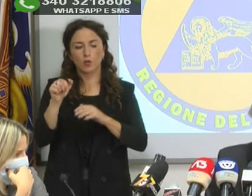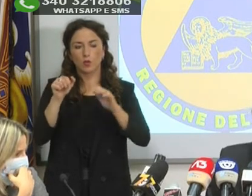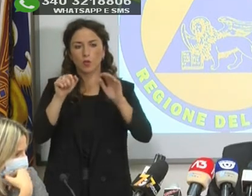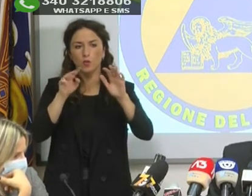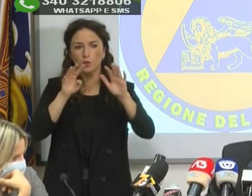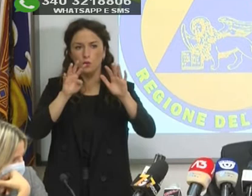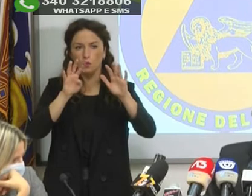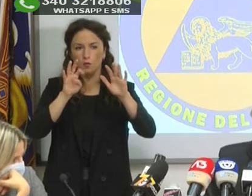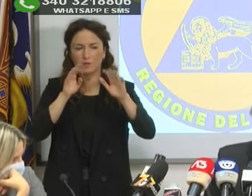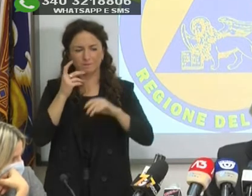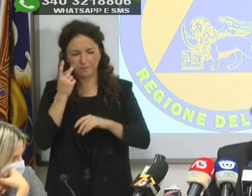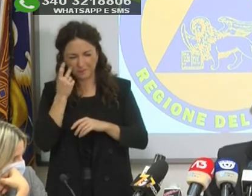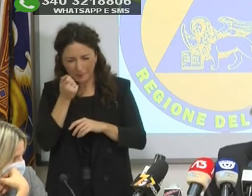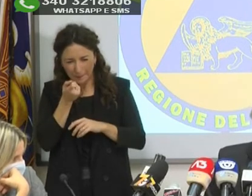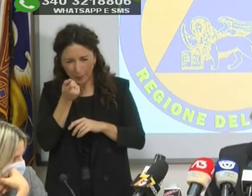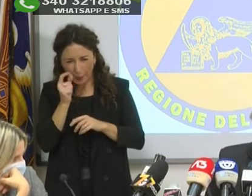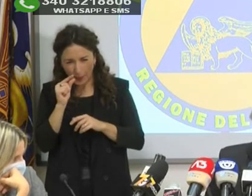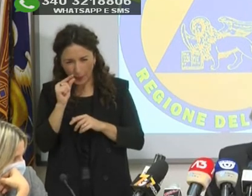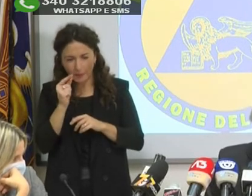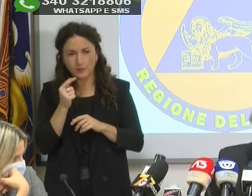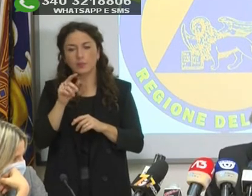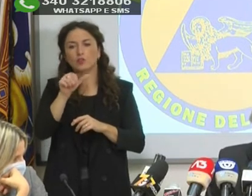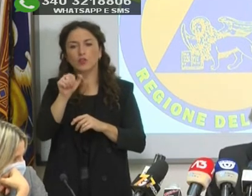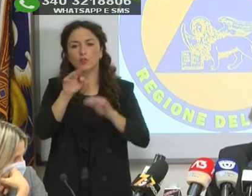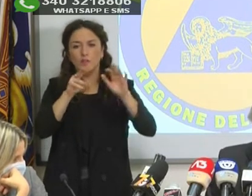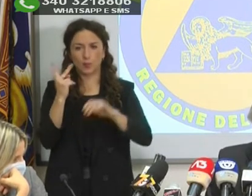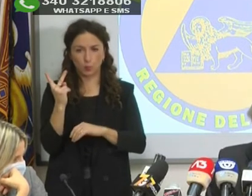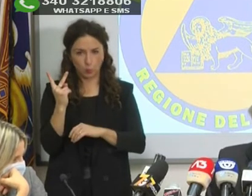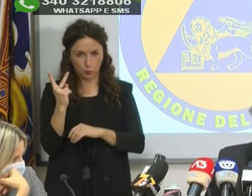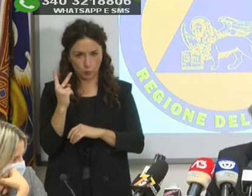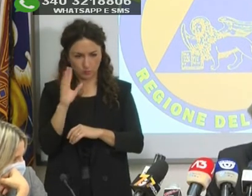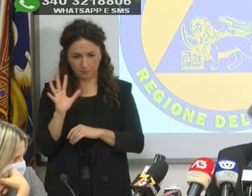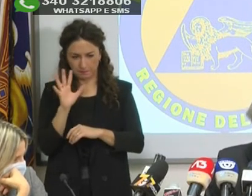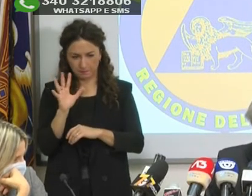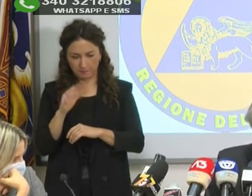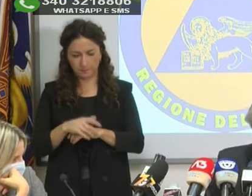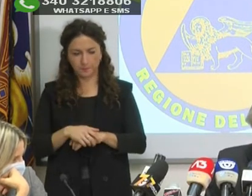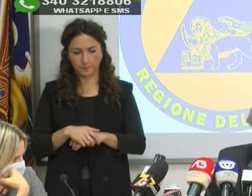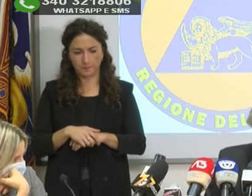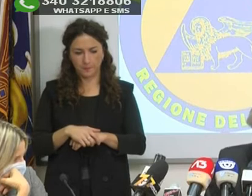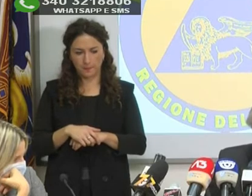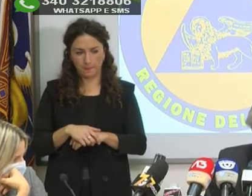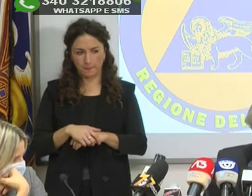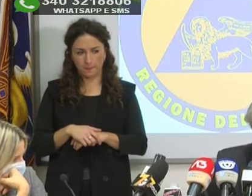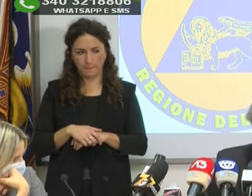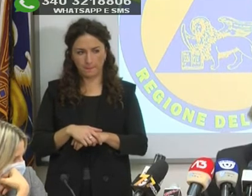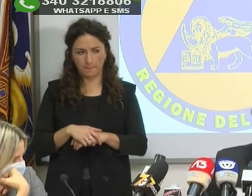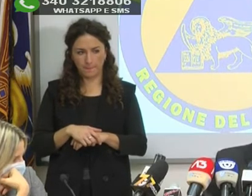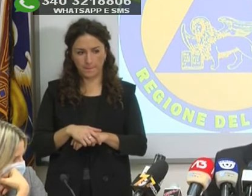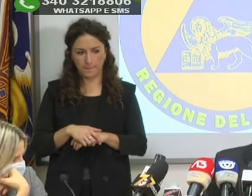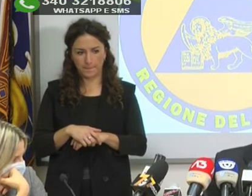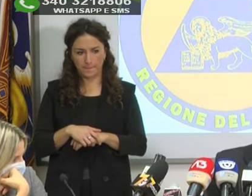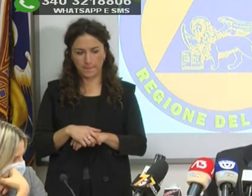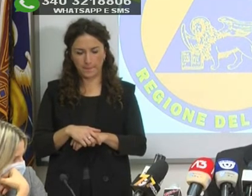190, siccome è piccola vedo male, comunque 192 mi pare, 191-192. Per la provincia